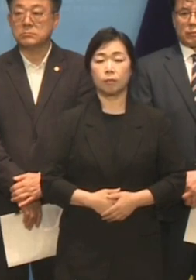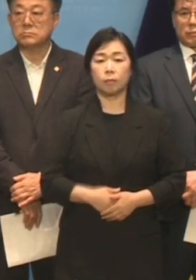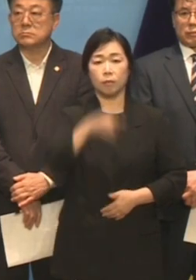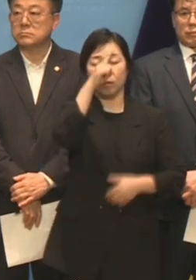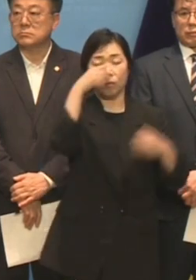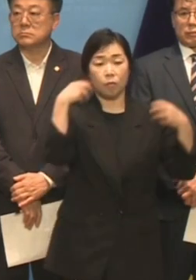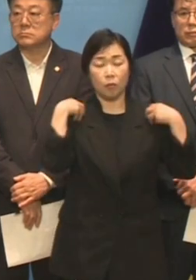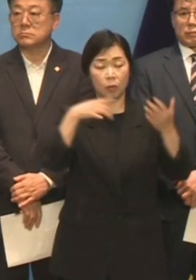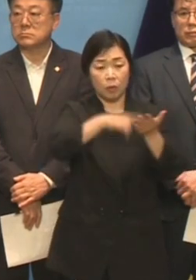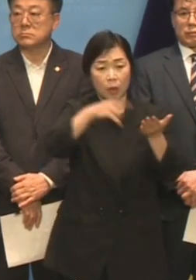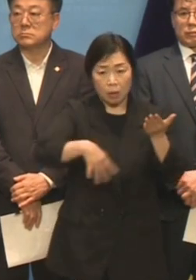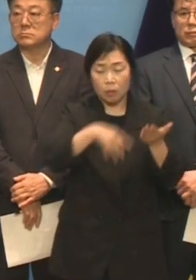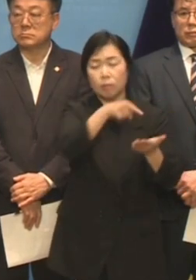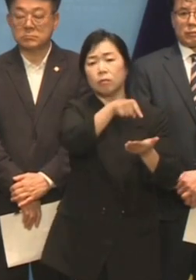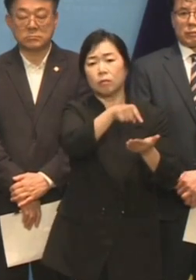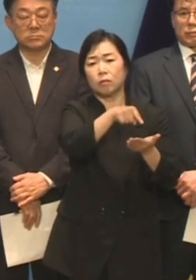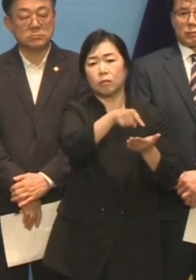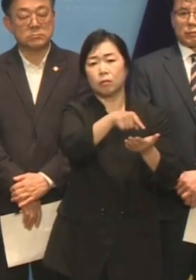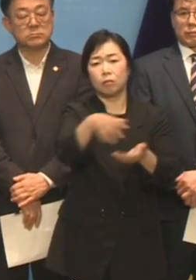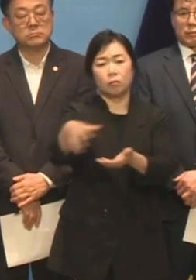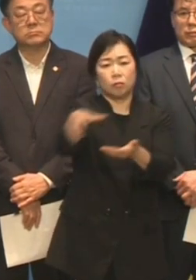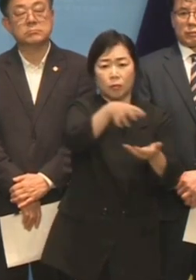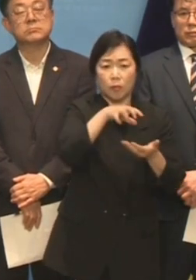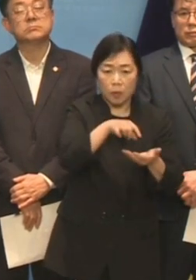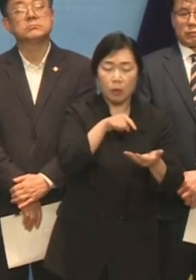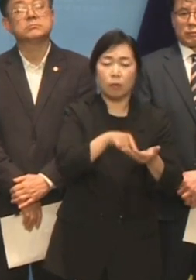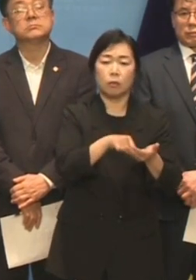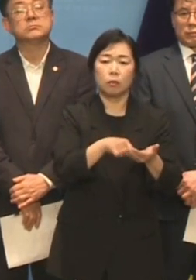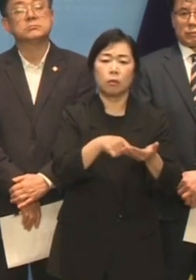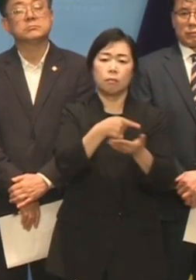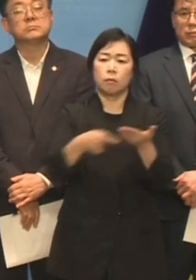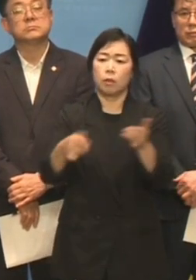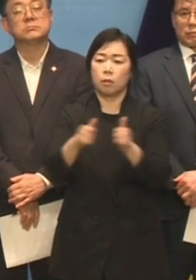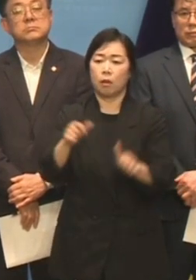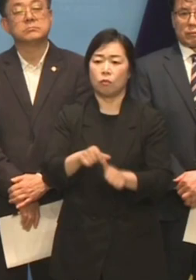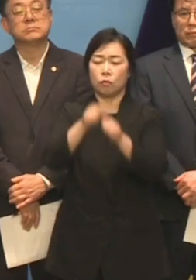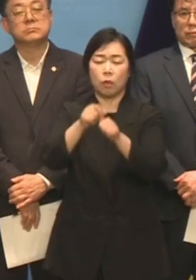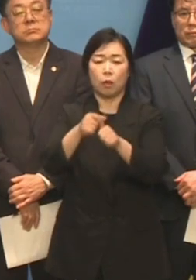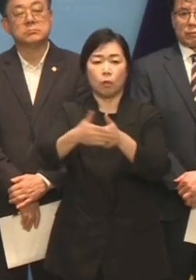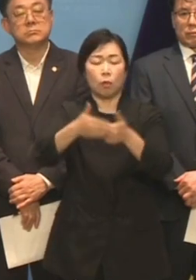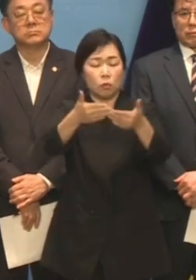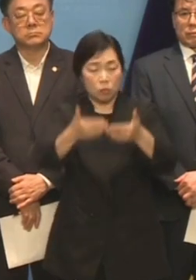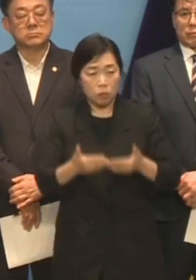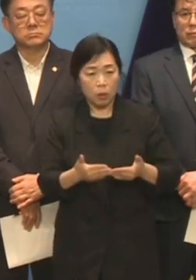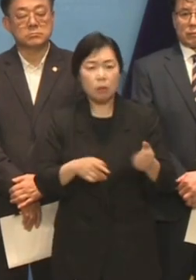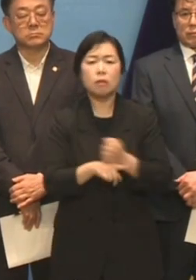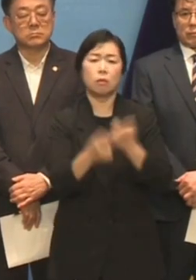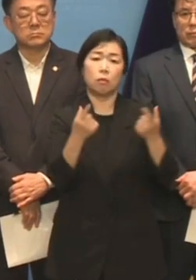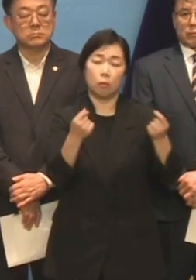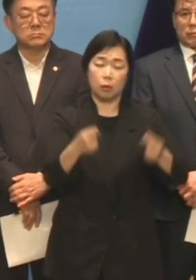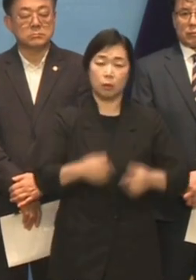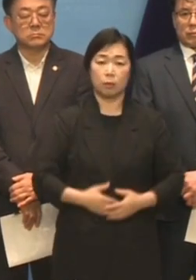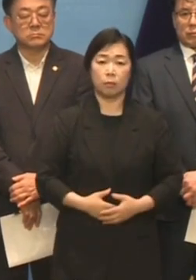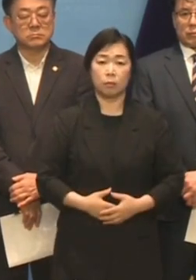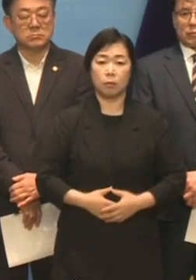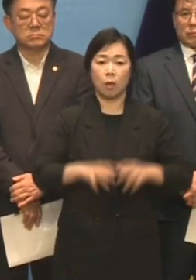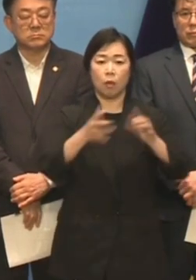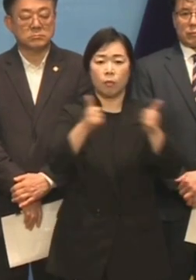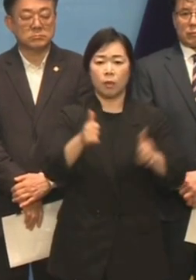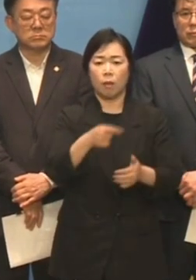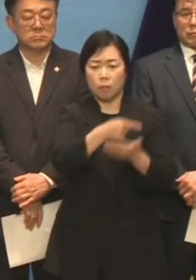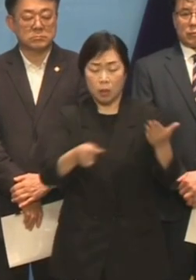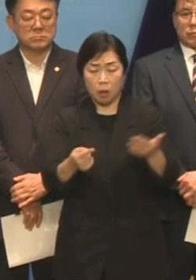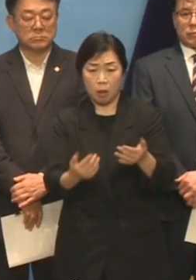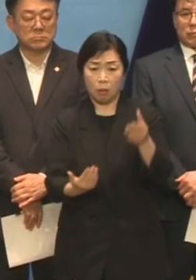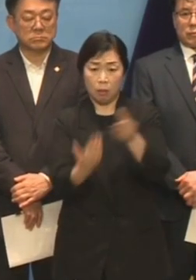정부가 세금을 걷는다는 게 이럴 때 피해인들 구제하라고 있는 거 아닌가요? 국민이 피해를 당했을 때 극한의 상황이 몰렸을